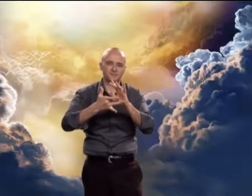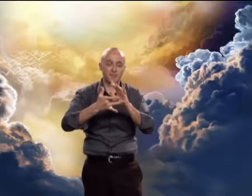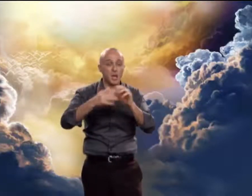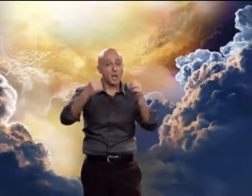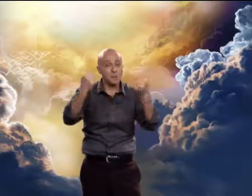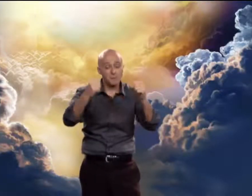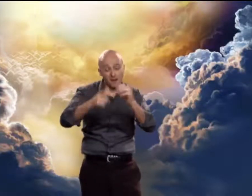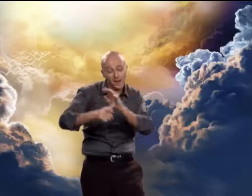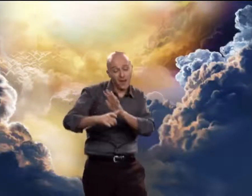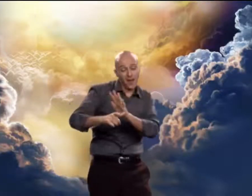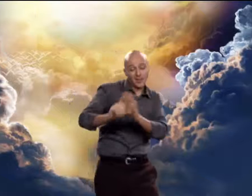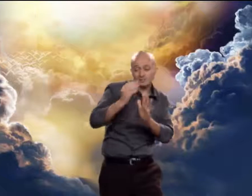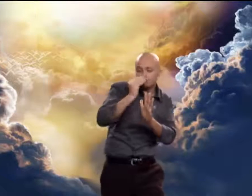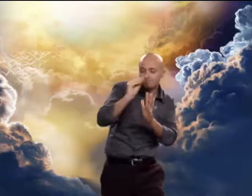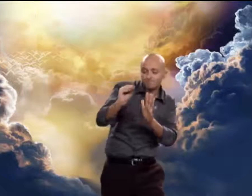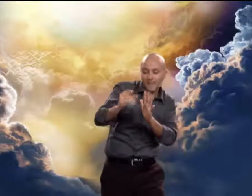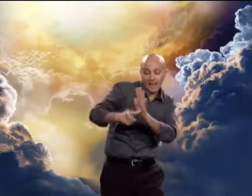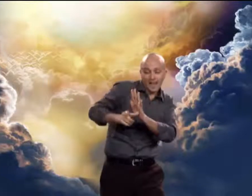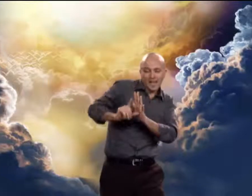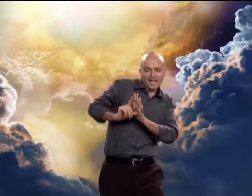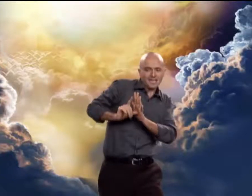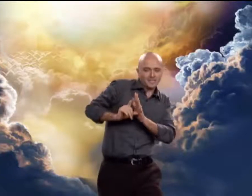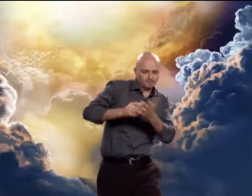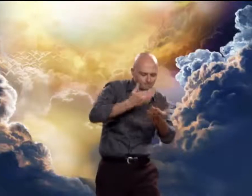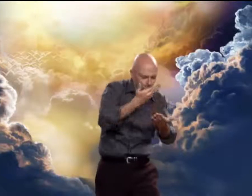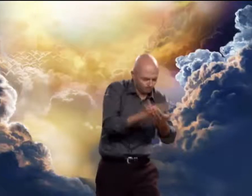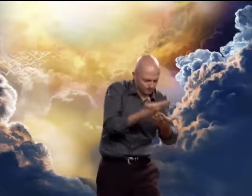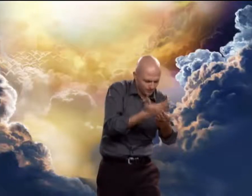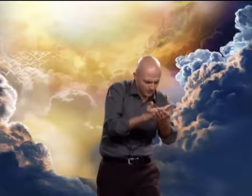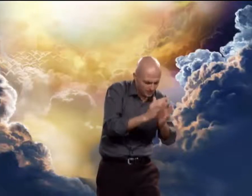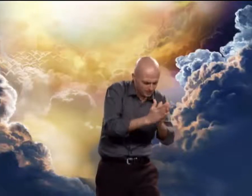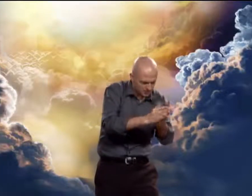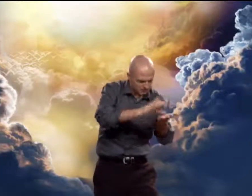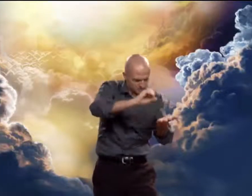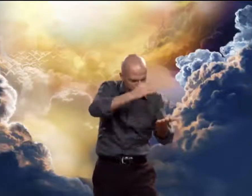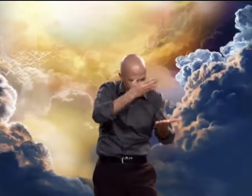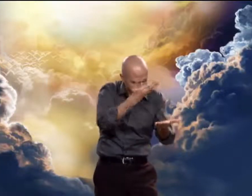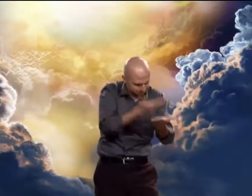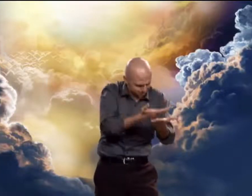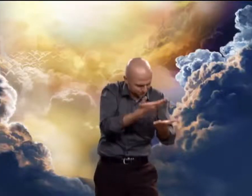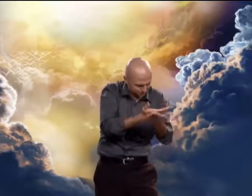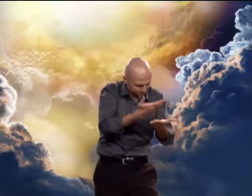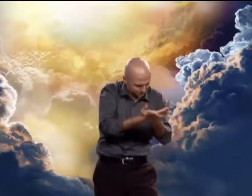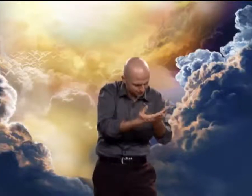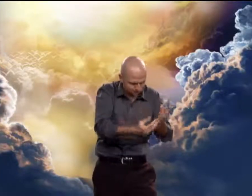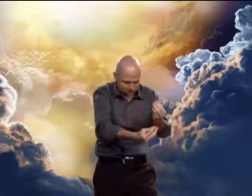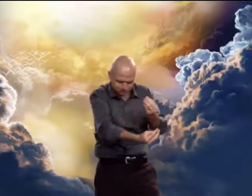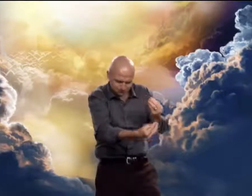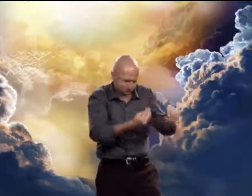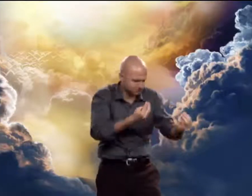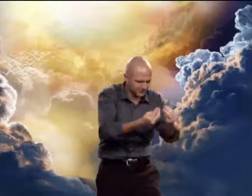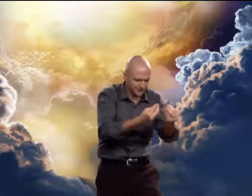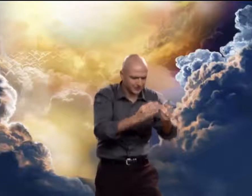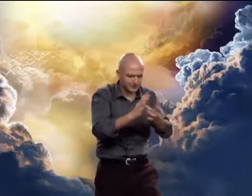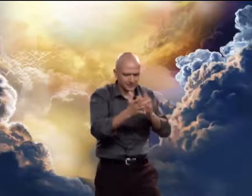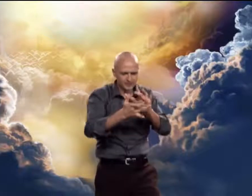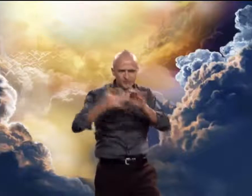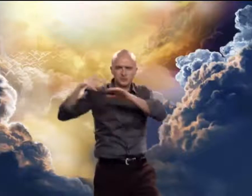alguns pastores que vigiam seus rebanhos, olhando o céu repleto de estrelas, meditam nas profecias sobre o Messias que